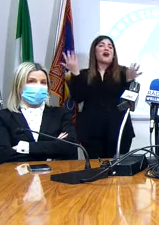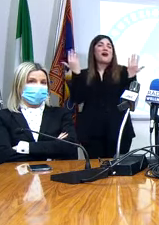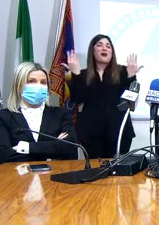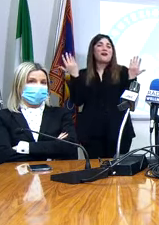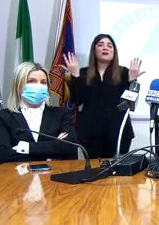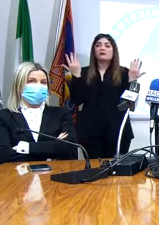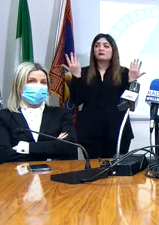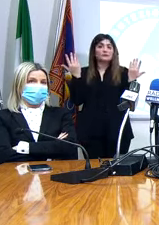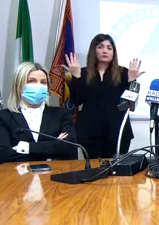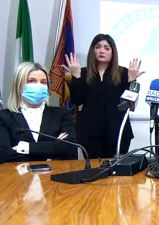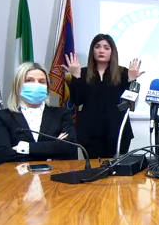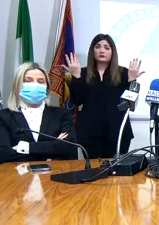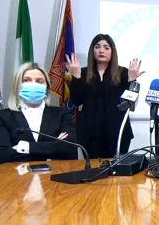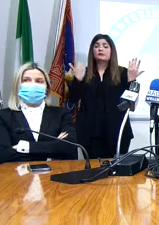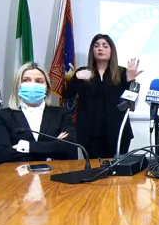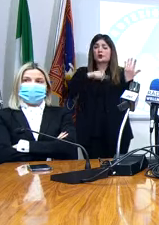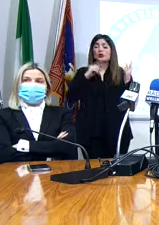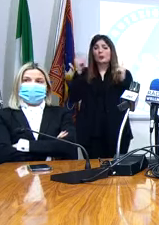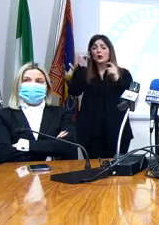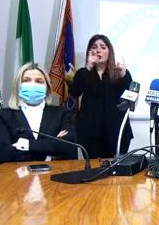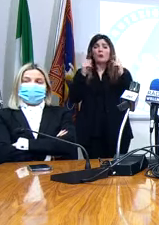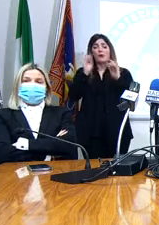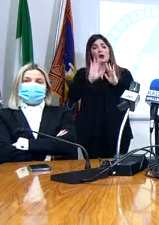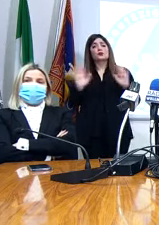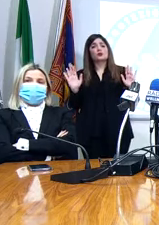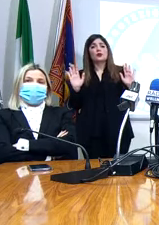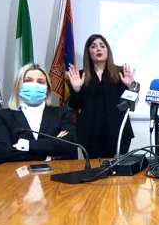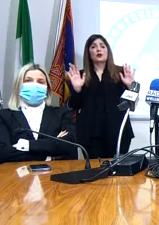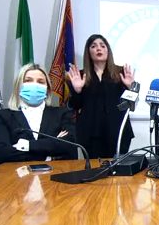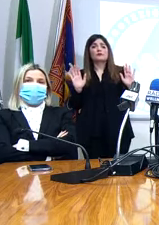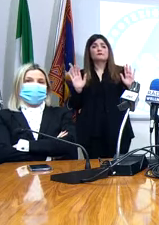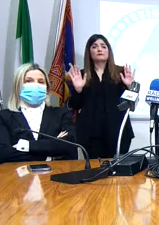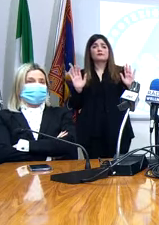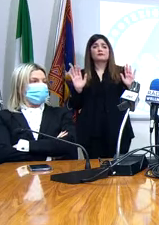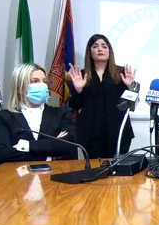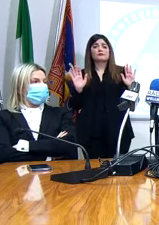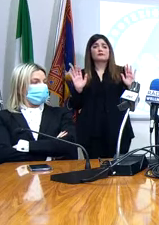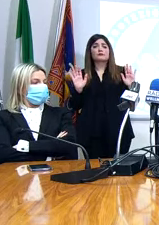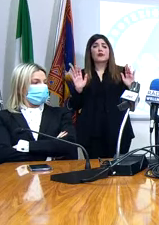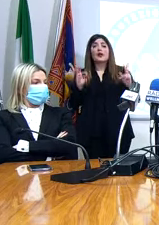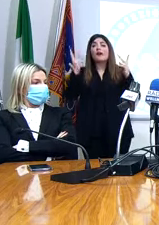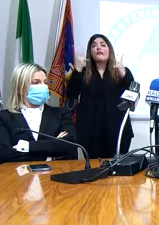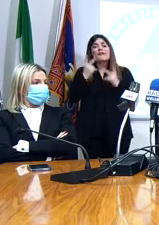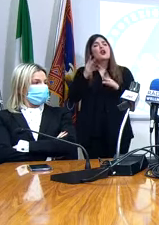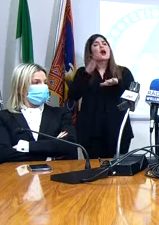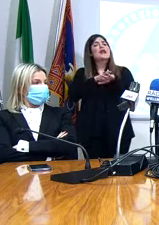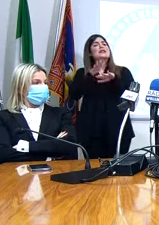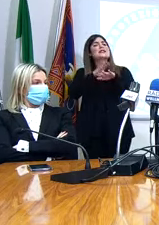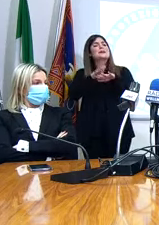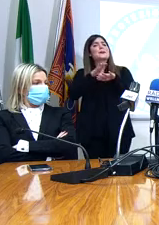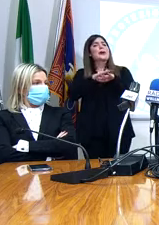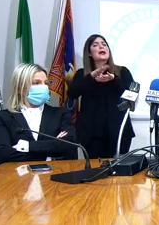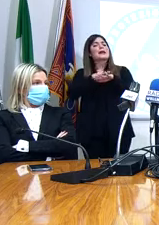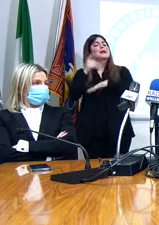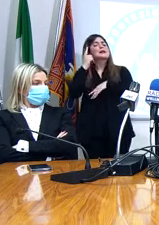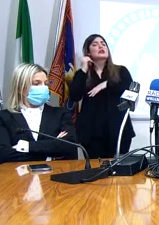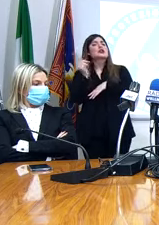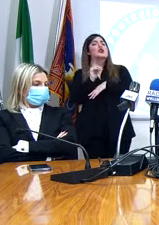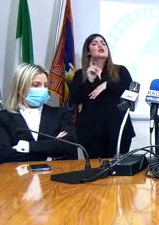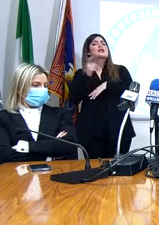fase, abbiamo un sacco di esperti che sanno tutto, però nessuno sa spiegarci come mai nella prima fase di fatto il Sud non ha